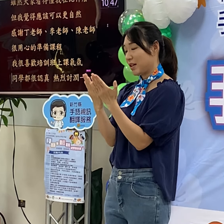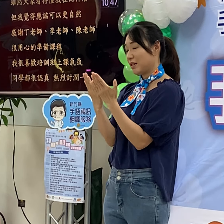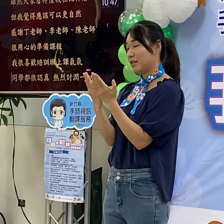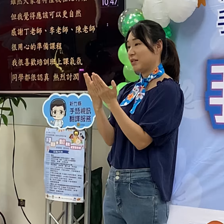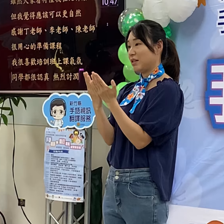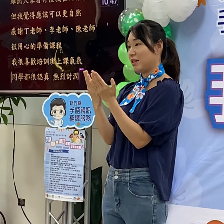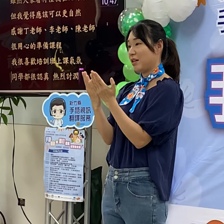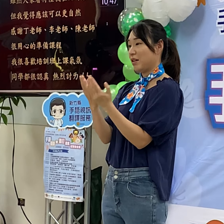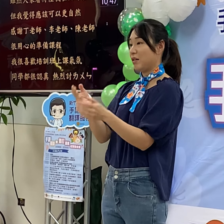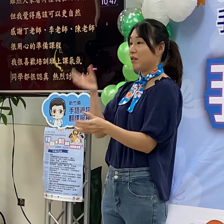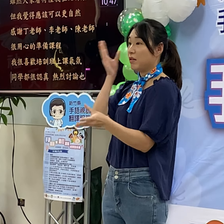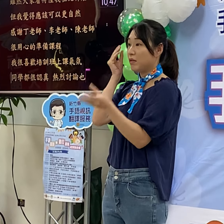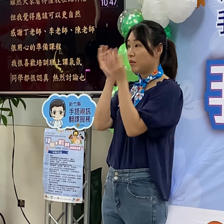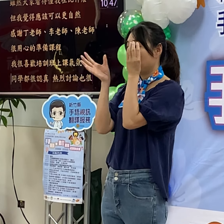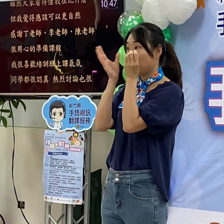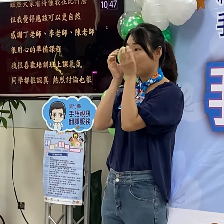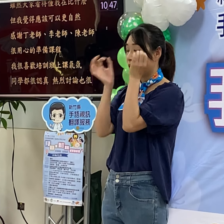课都让我收获满满。